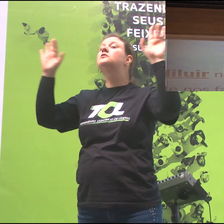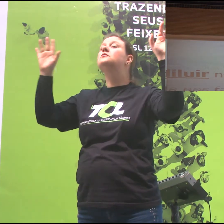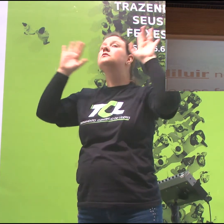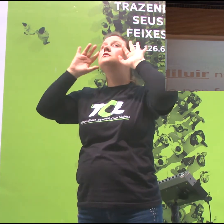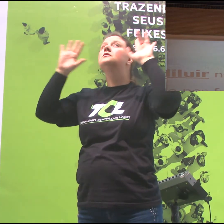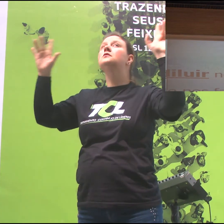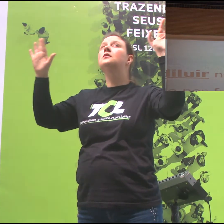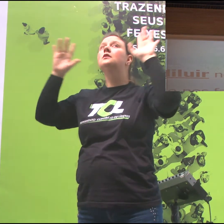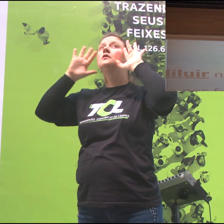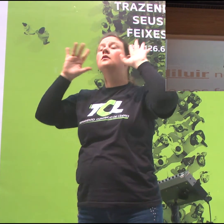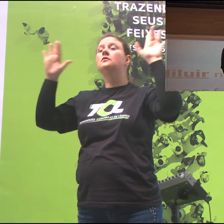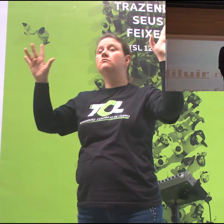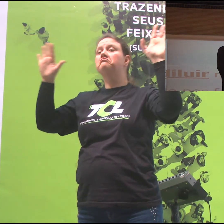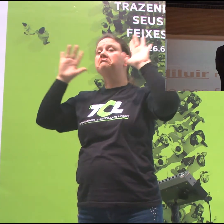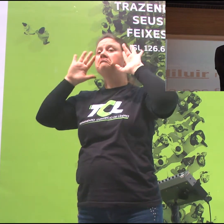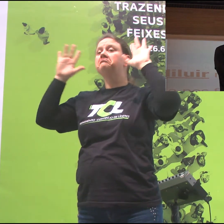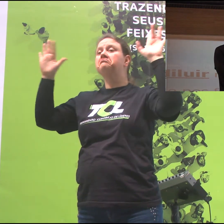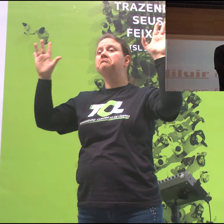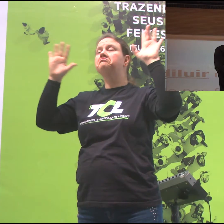distrações.